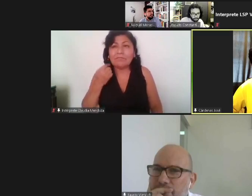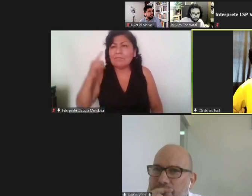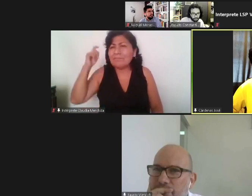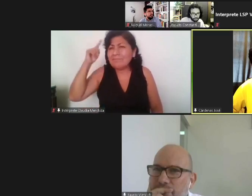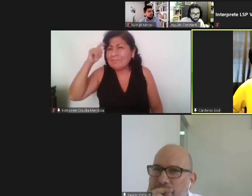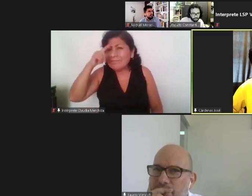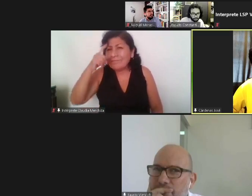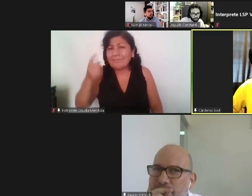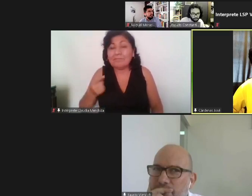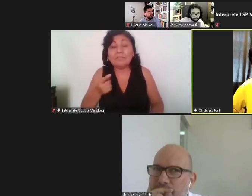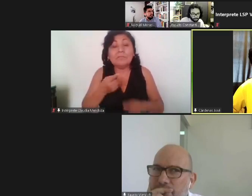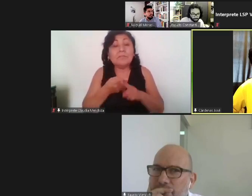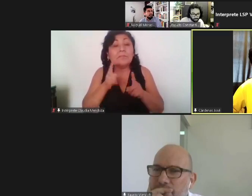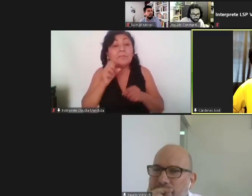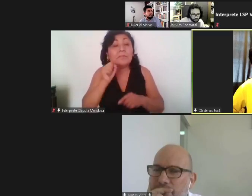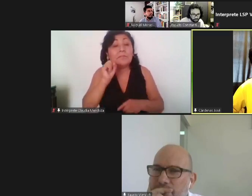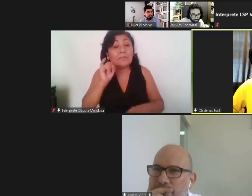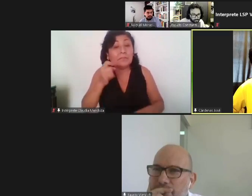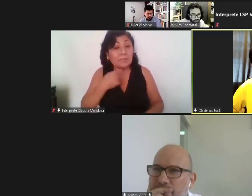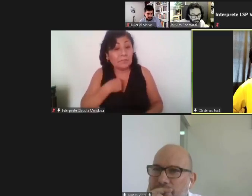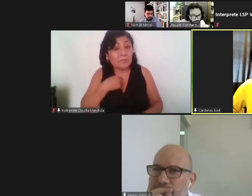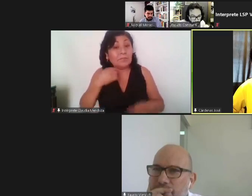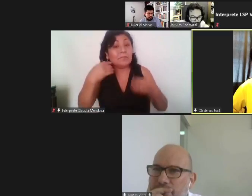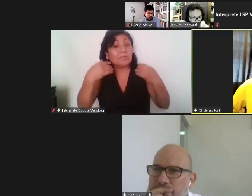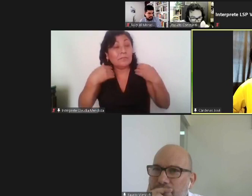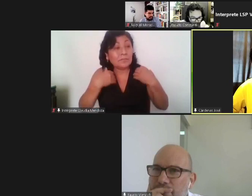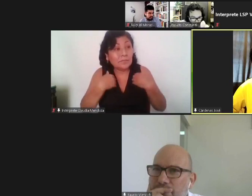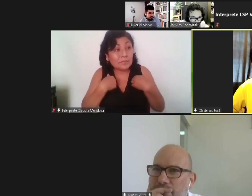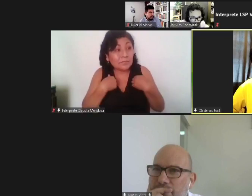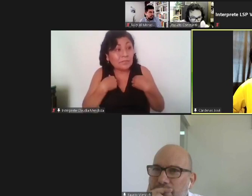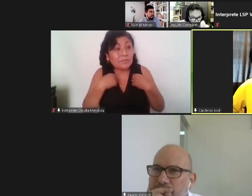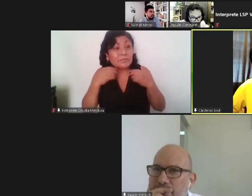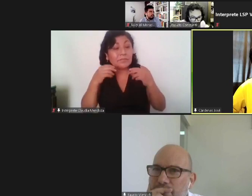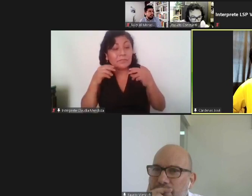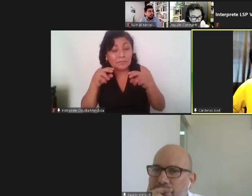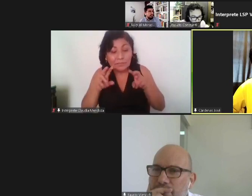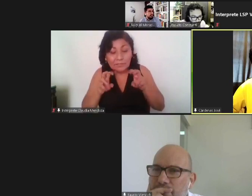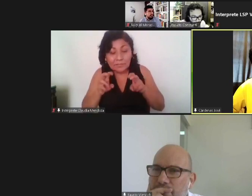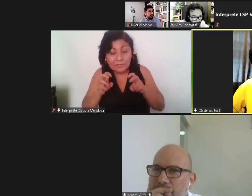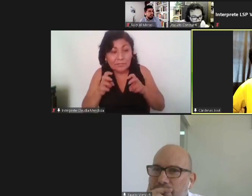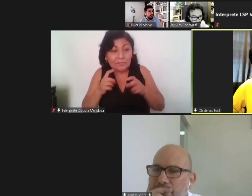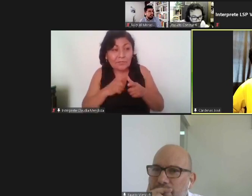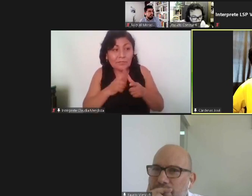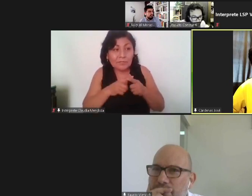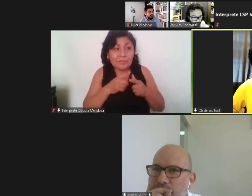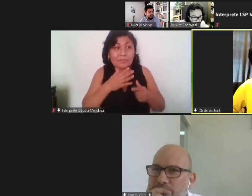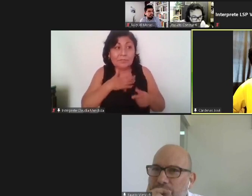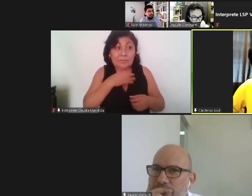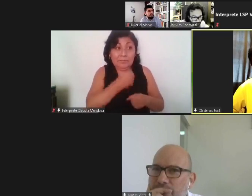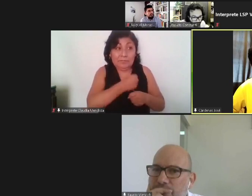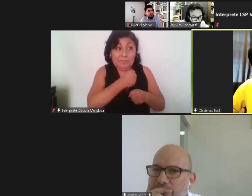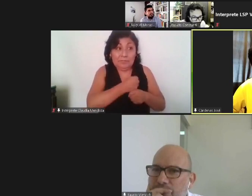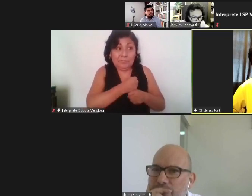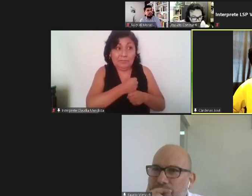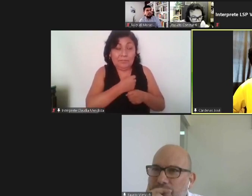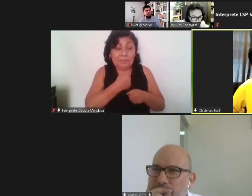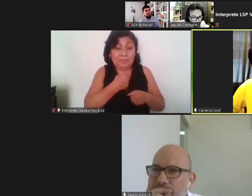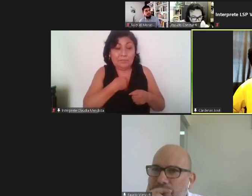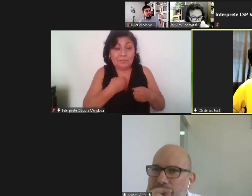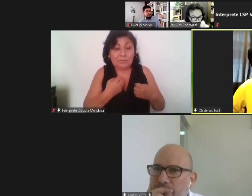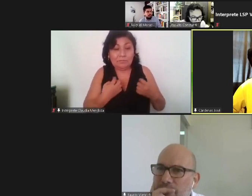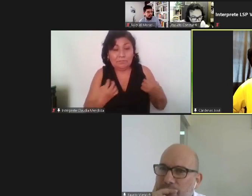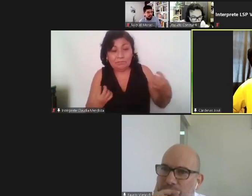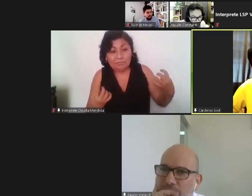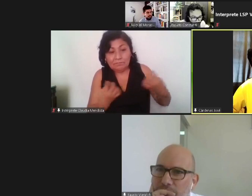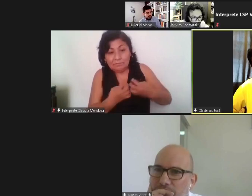y ubico dónde está el contenido, entonces en mi labor de adaptador me puede ser de muy significante ayuda.